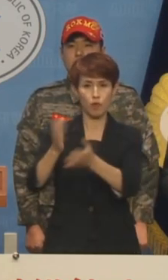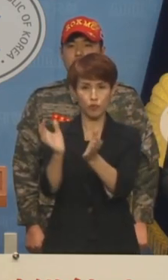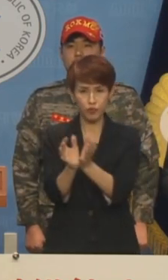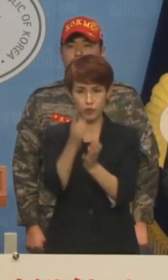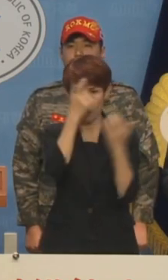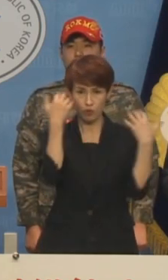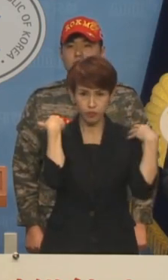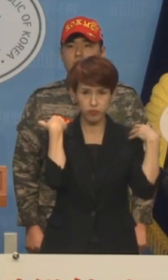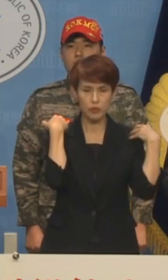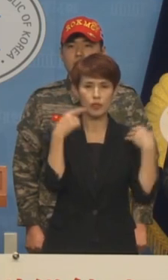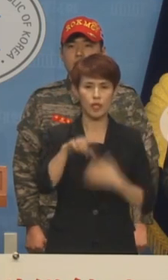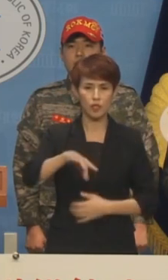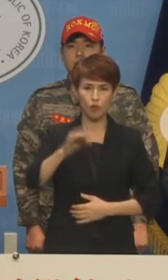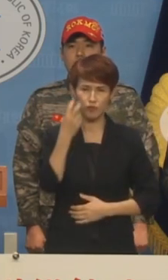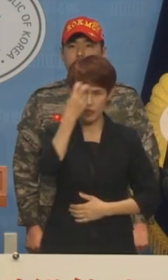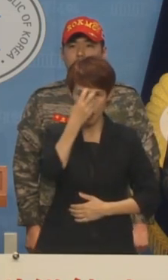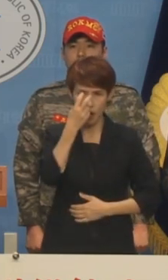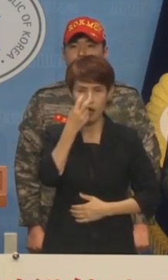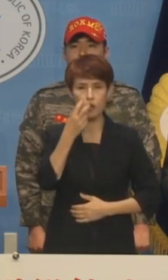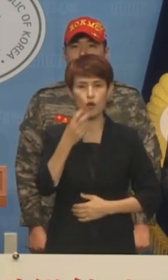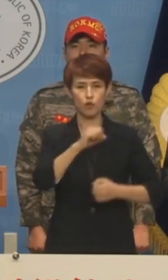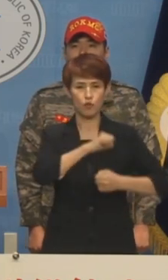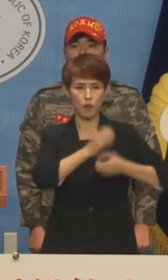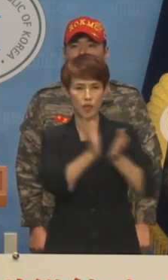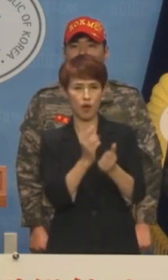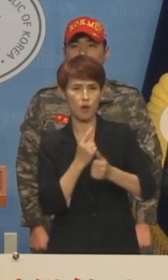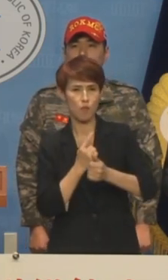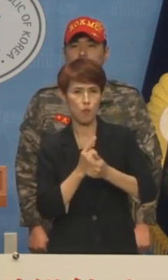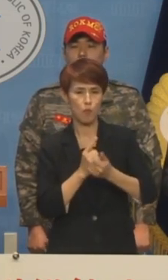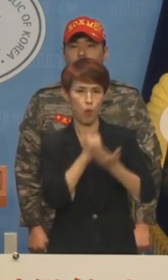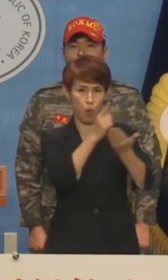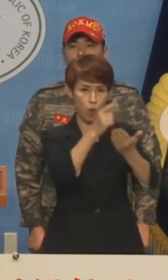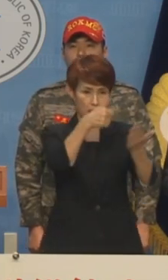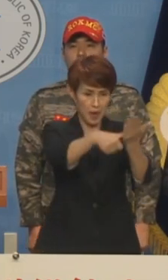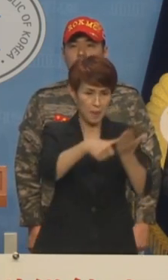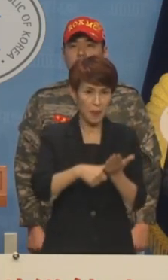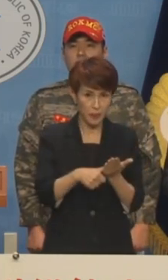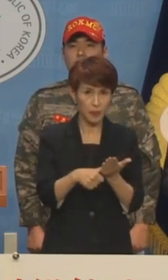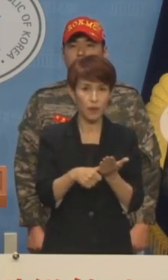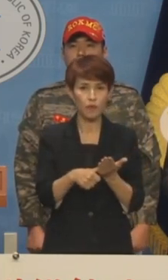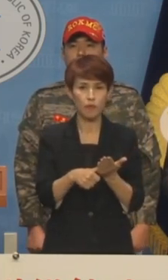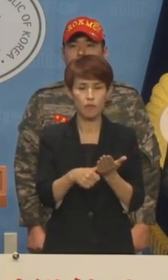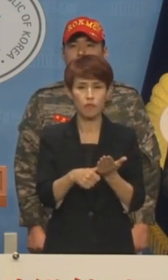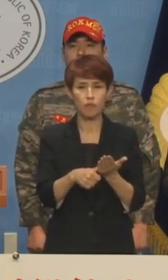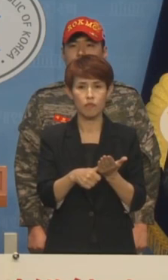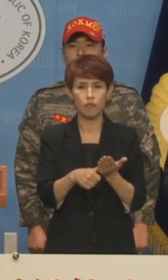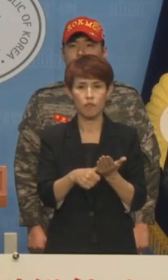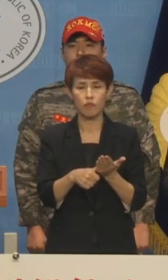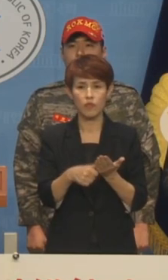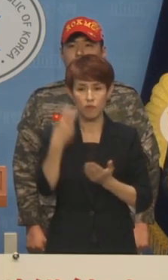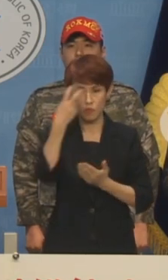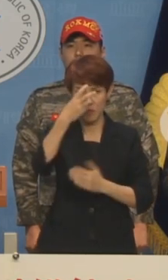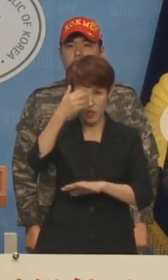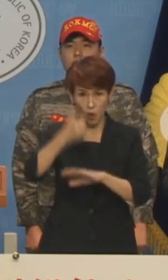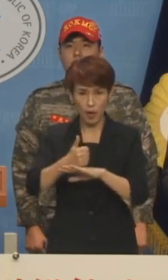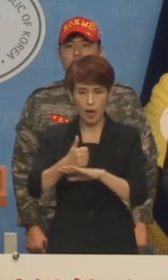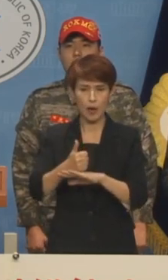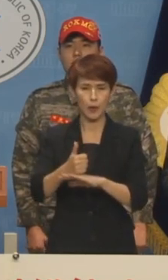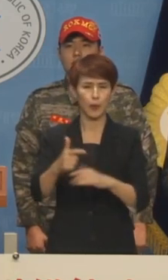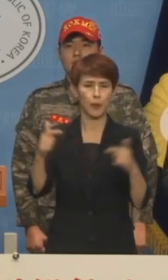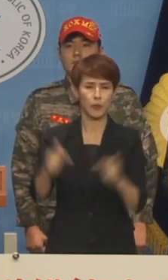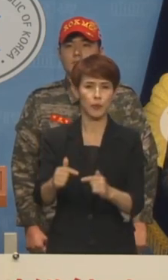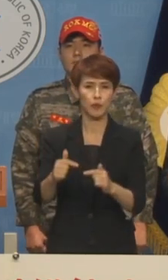이 사건을 최초 수사하여 국방부 장관에게 보고하고 심지어 결재까지 받은 해병대 수사단의 수사 결과는 크게 축소되어